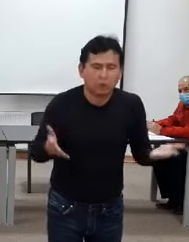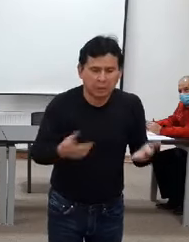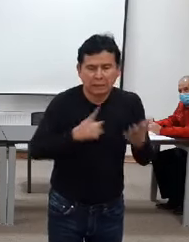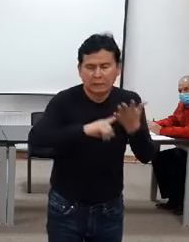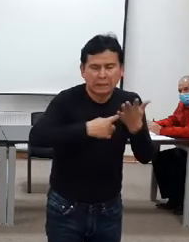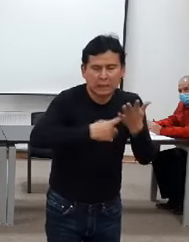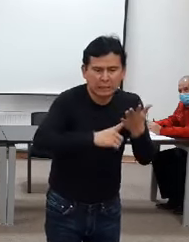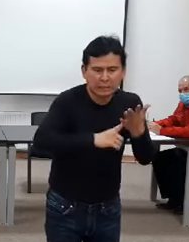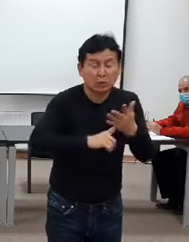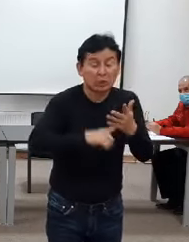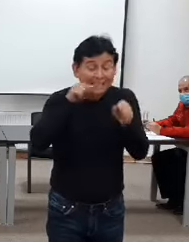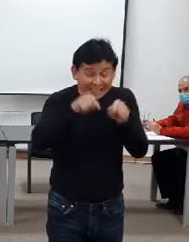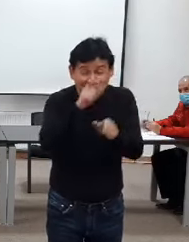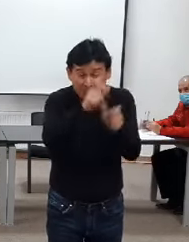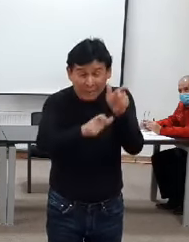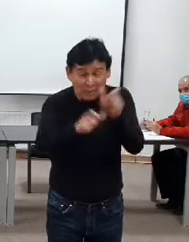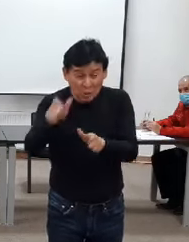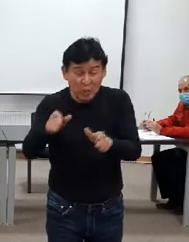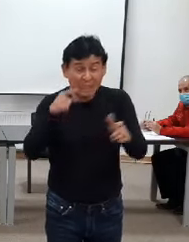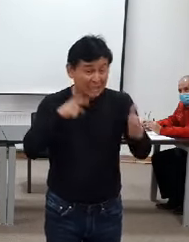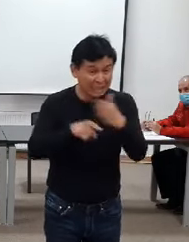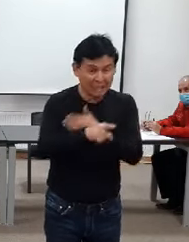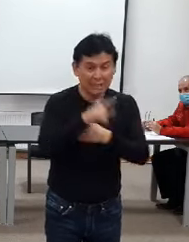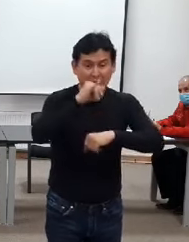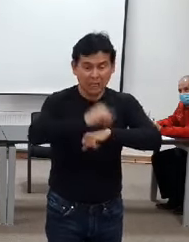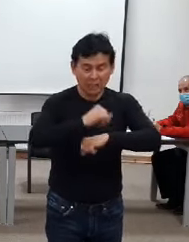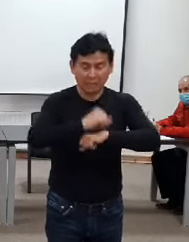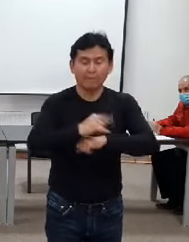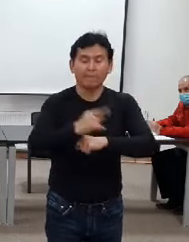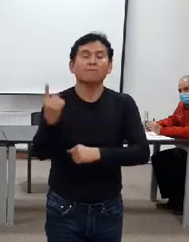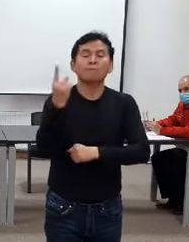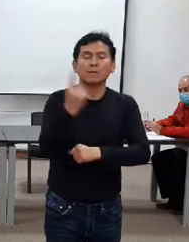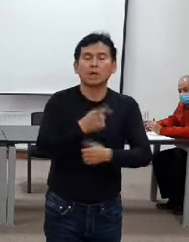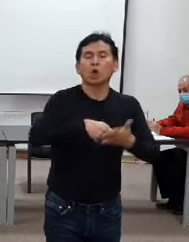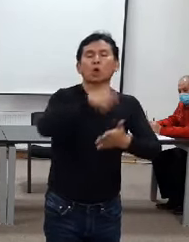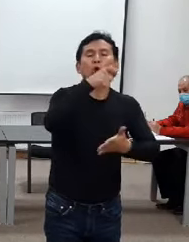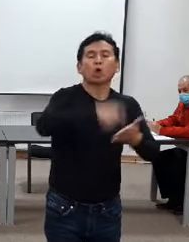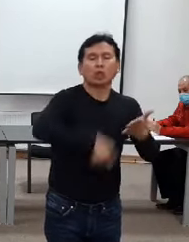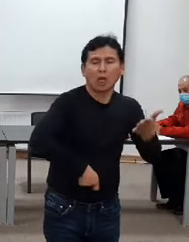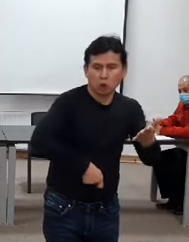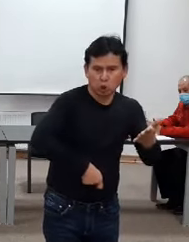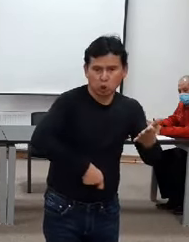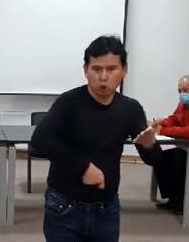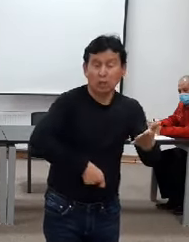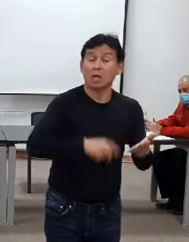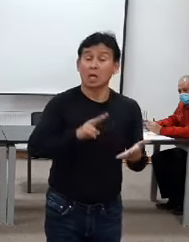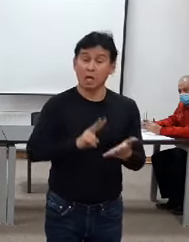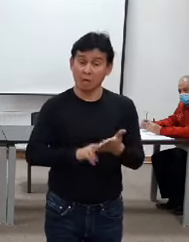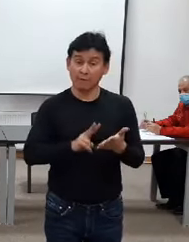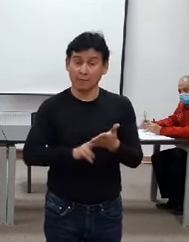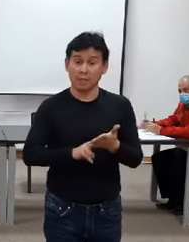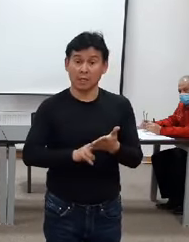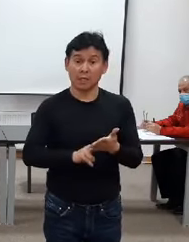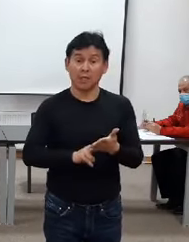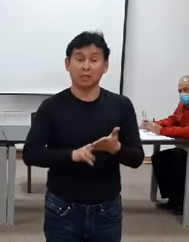técnicos y peritos. Esas personas que ingresan a la región vienen con un contrato laboral y la verdad es que uno les